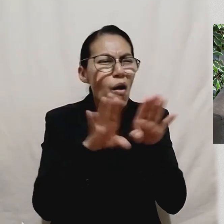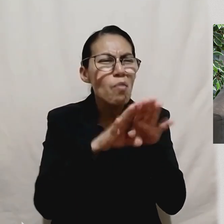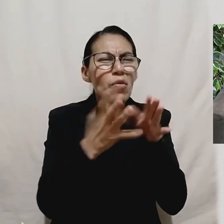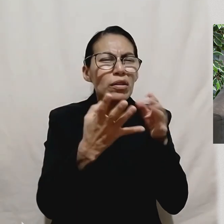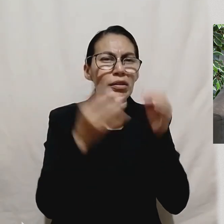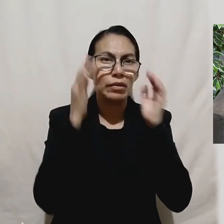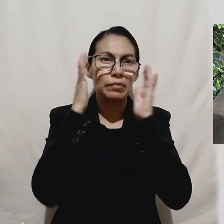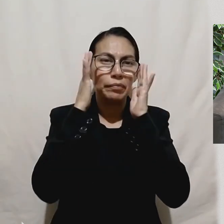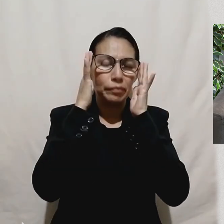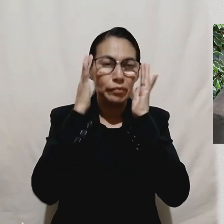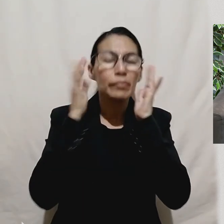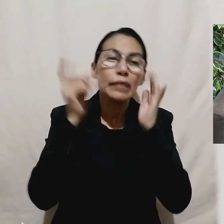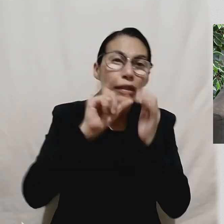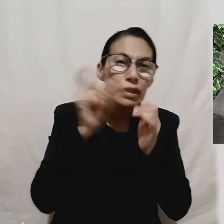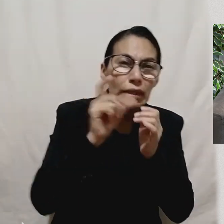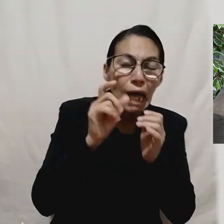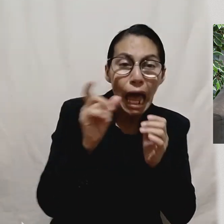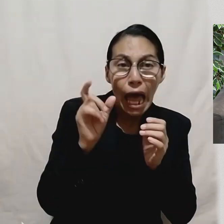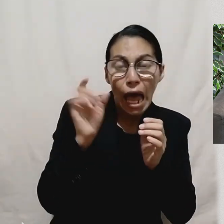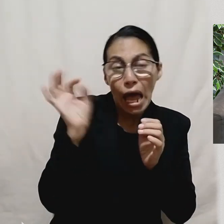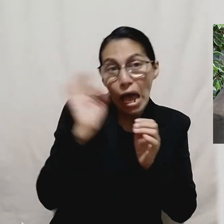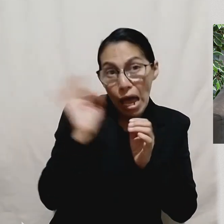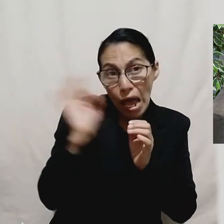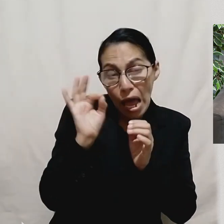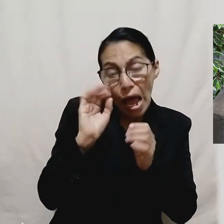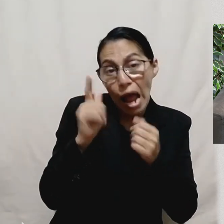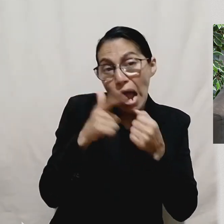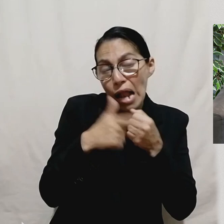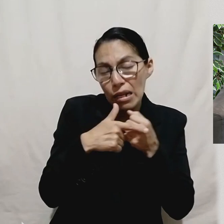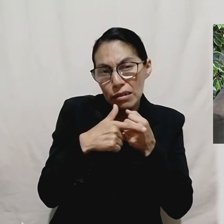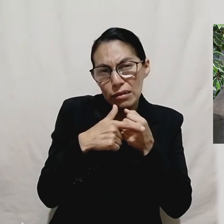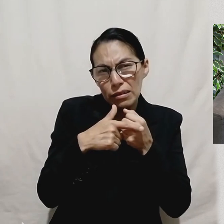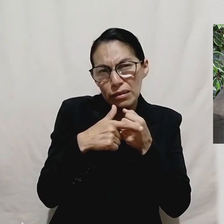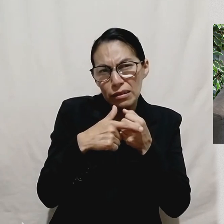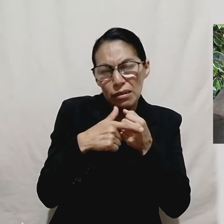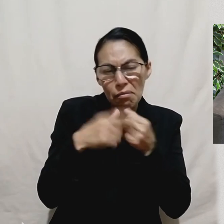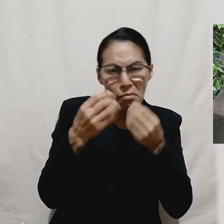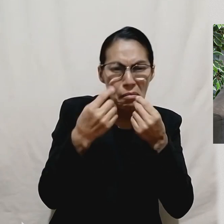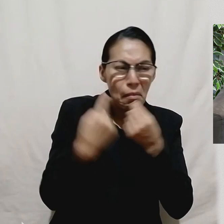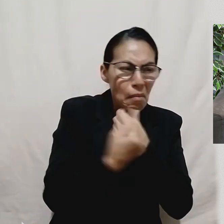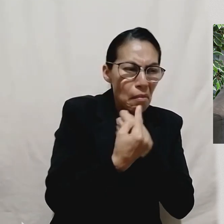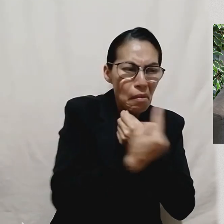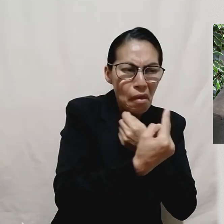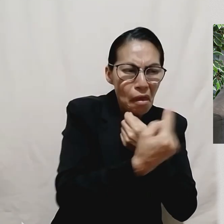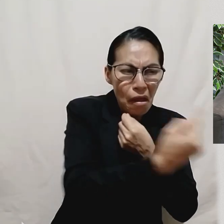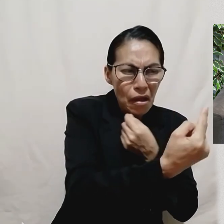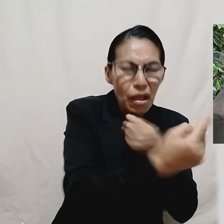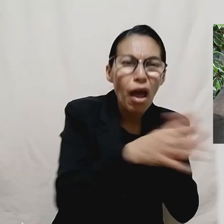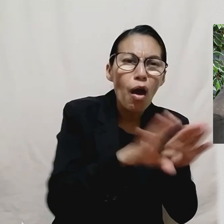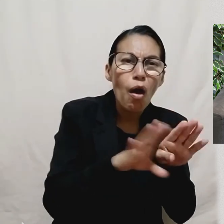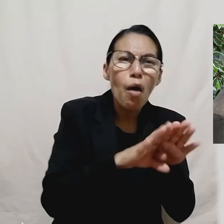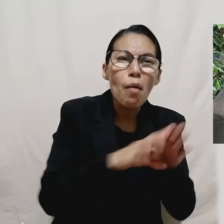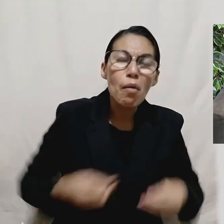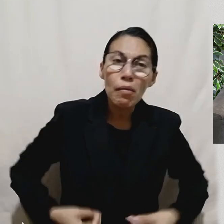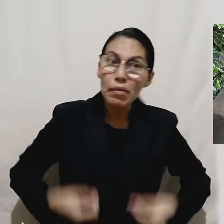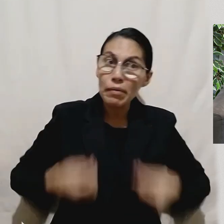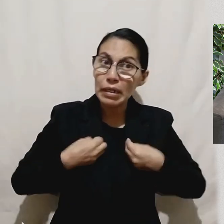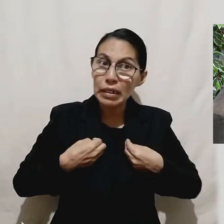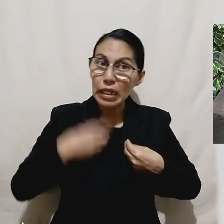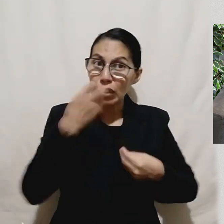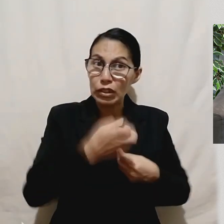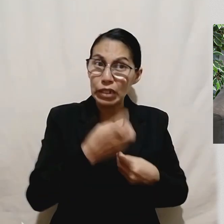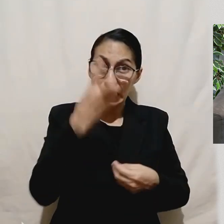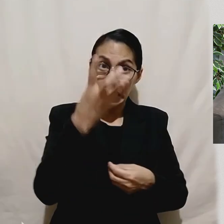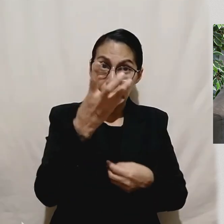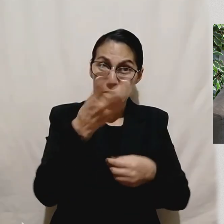este no si nos quedamos perdidos en el bosque saber cómo sobrevivir entonces parte del programa es quedarnos tres días solos